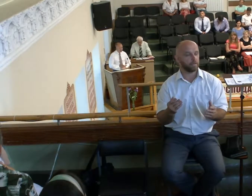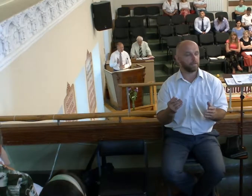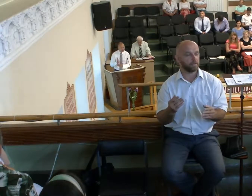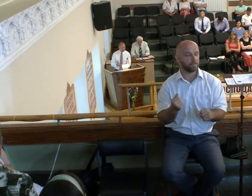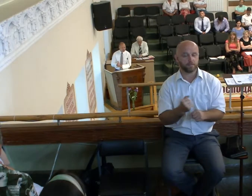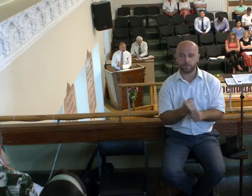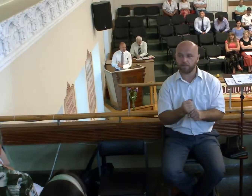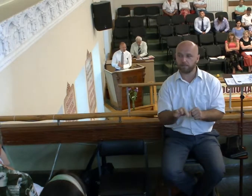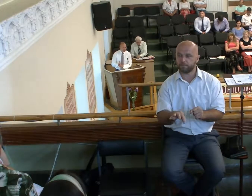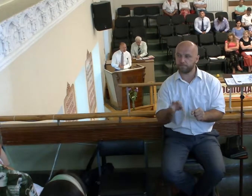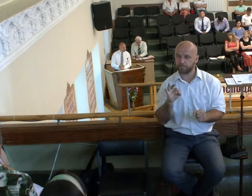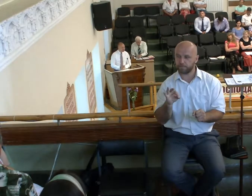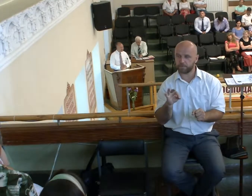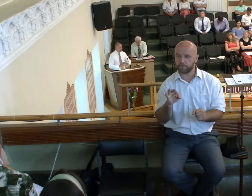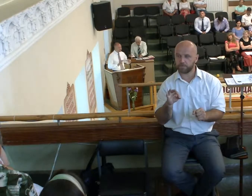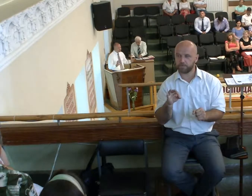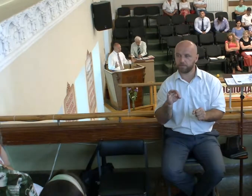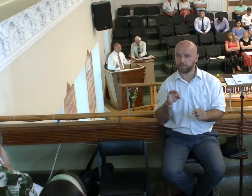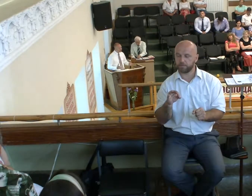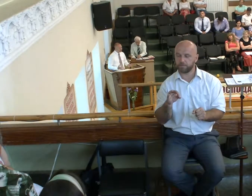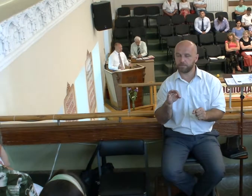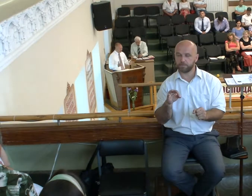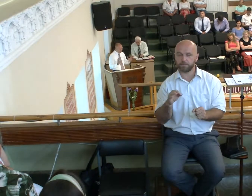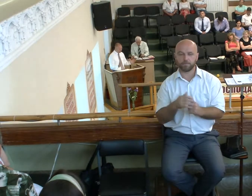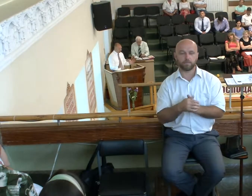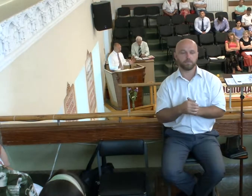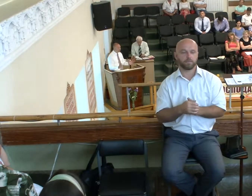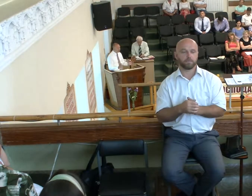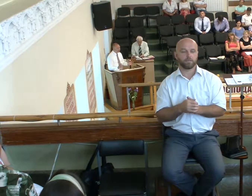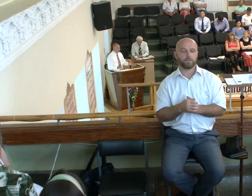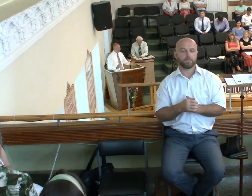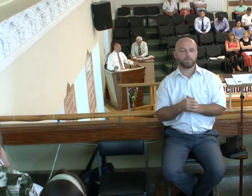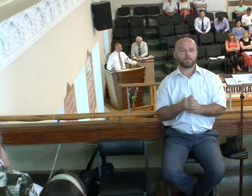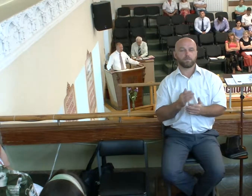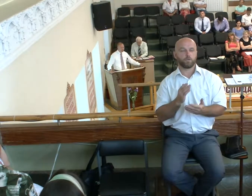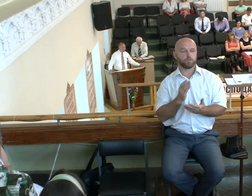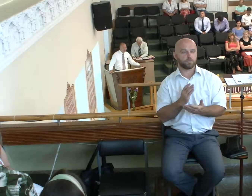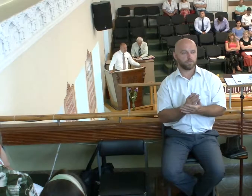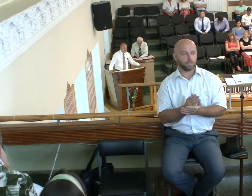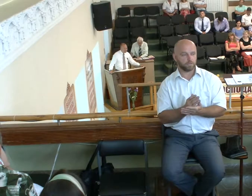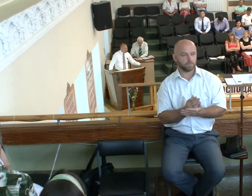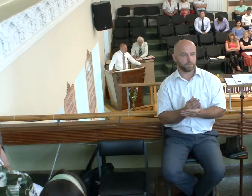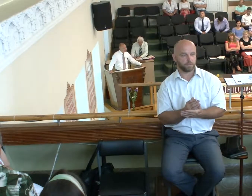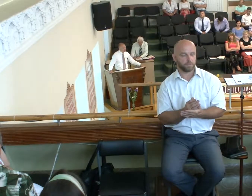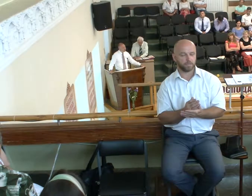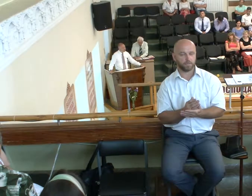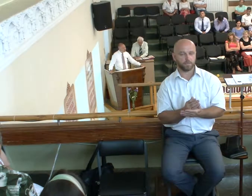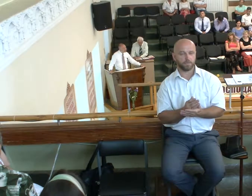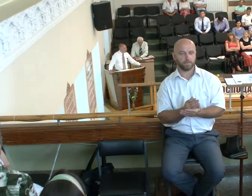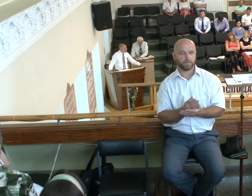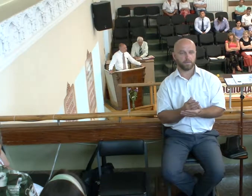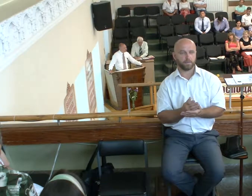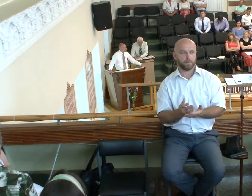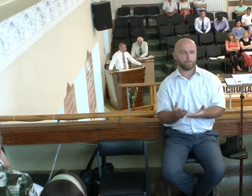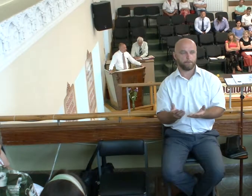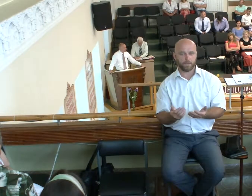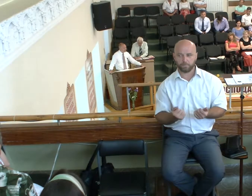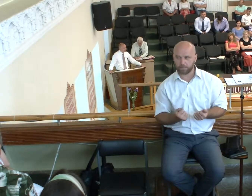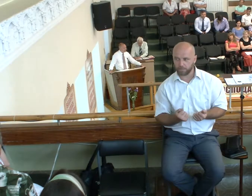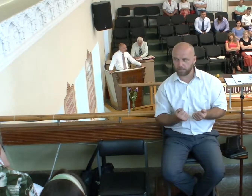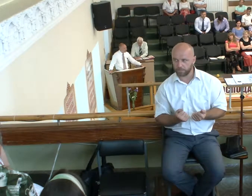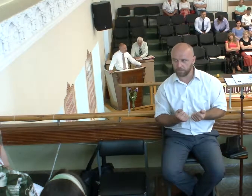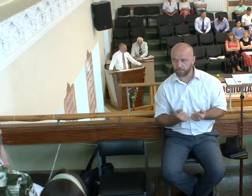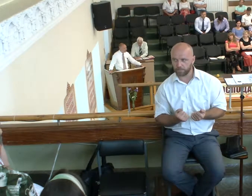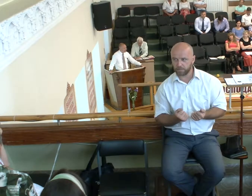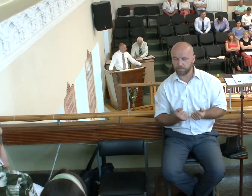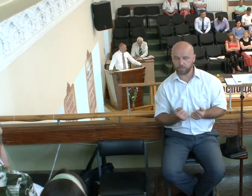дебет, вот кредит, все сходится, вот прибыль, все хорошо. Как хочется, вот ну, чуть-чуть поступить не